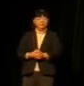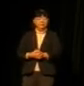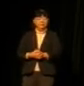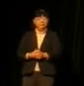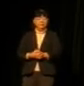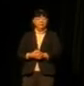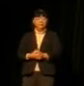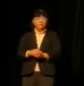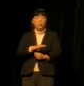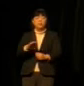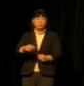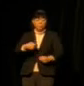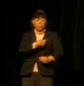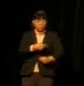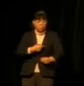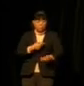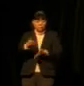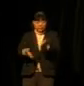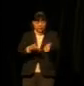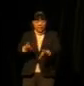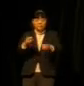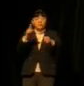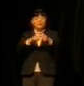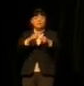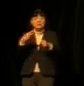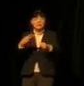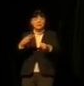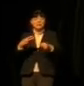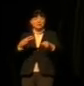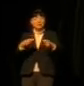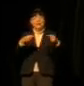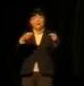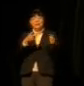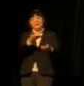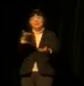子どもの心のケアのためにということで、ね、こういうのを本社に配置しました。あとは